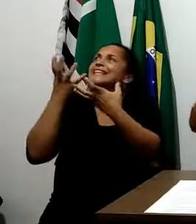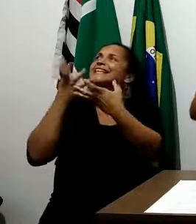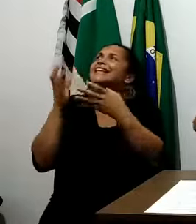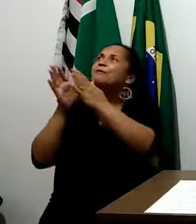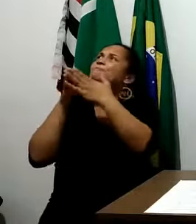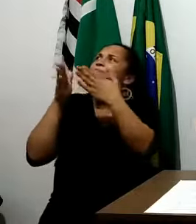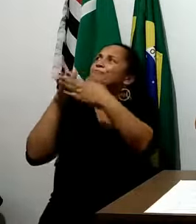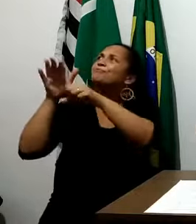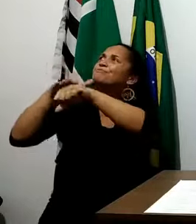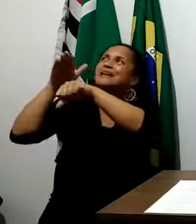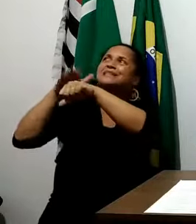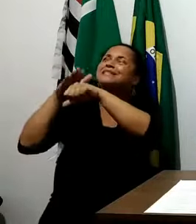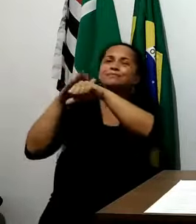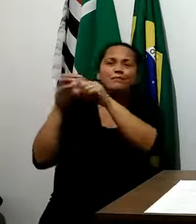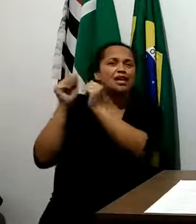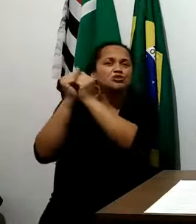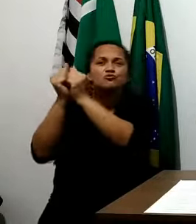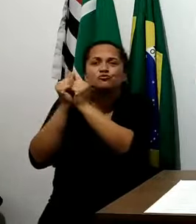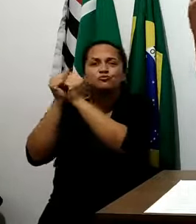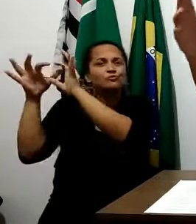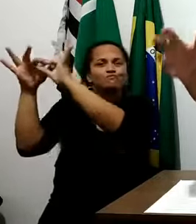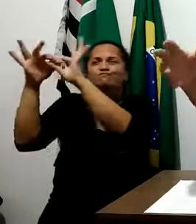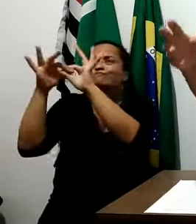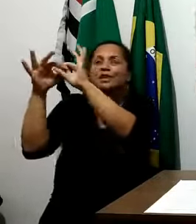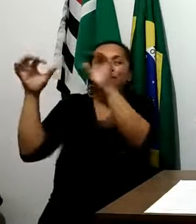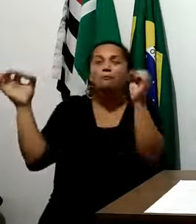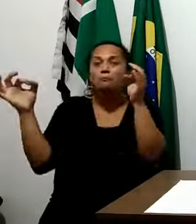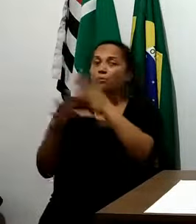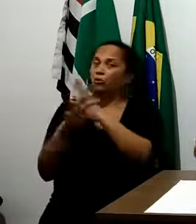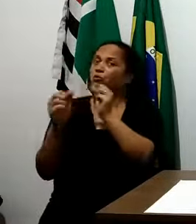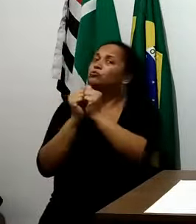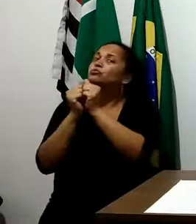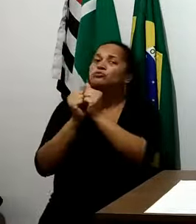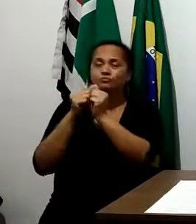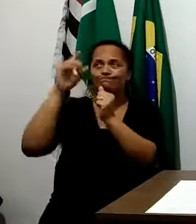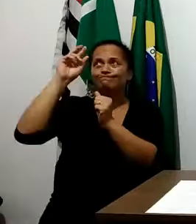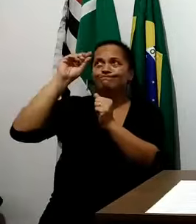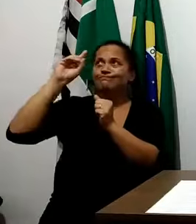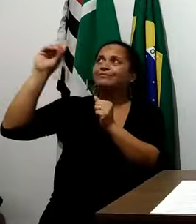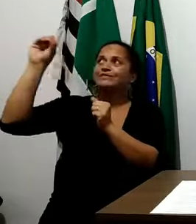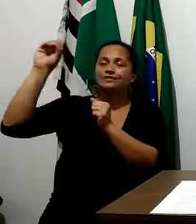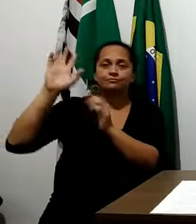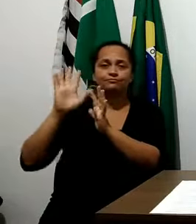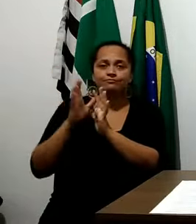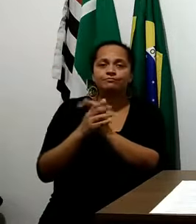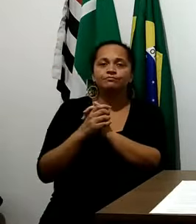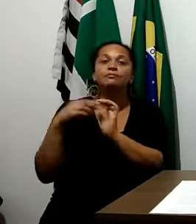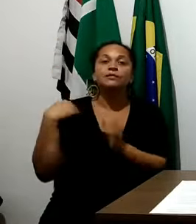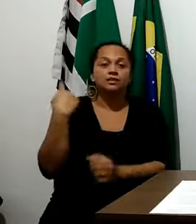íntegros, cada vez mais preparados para aquilo que Ele tem para as nossas vidas.